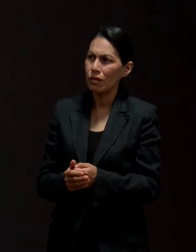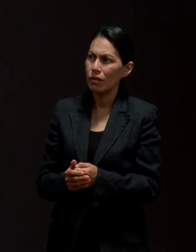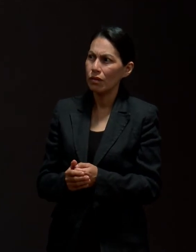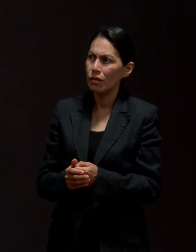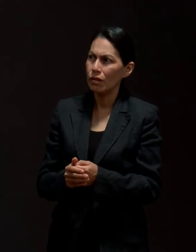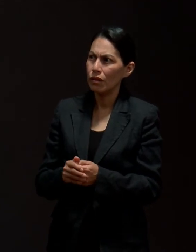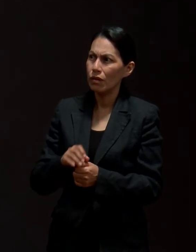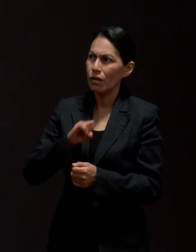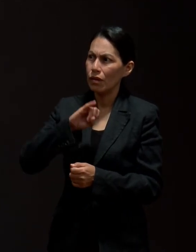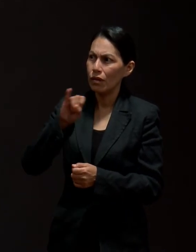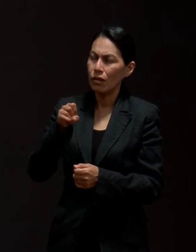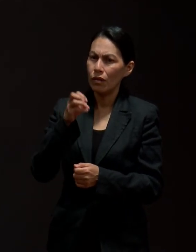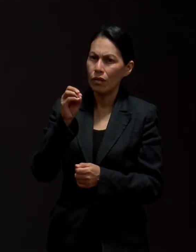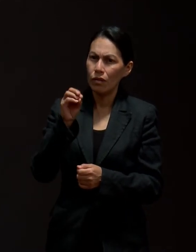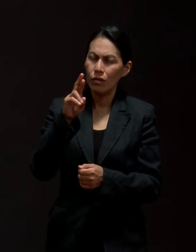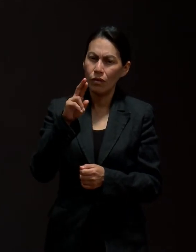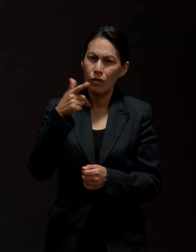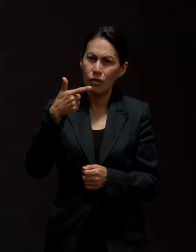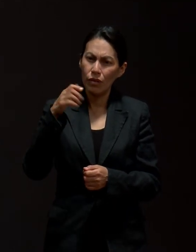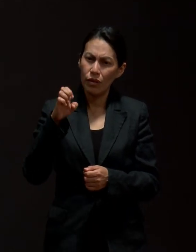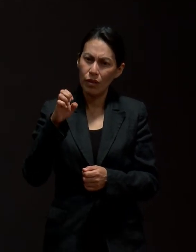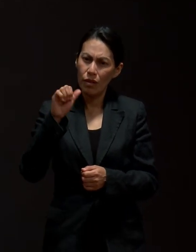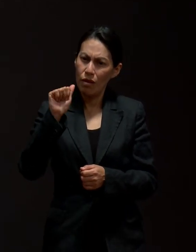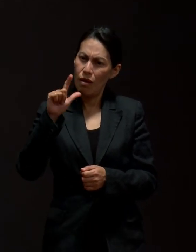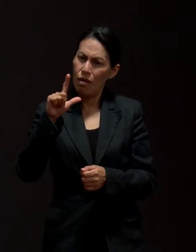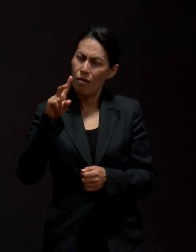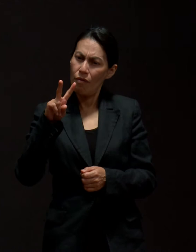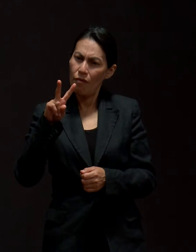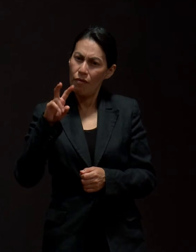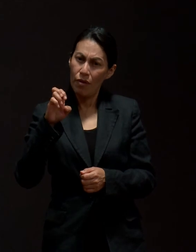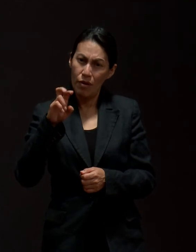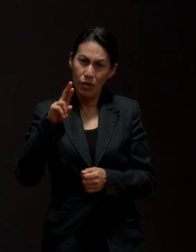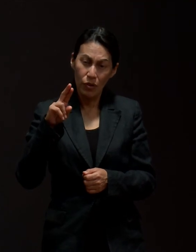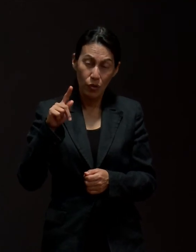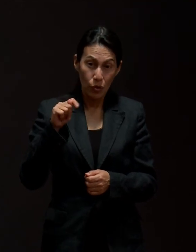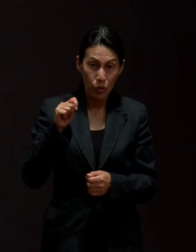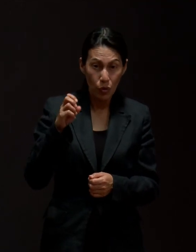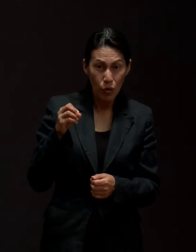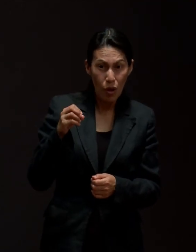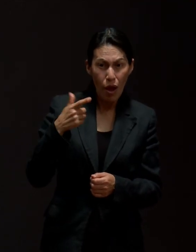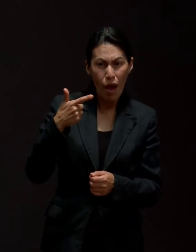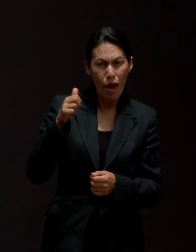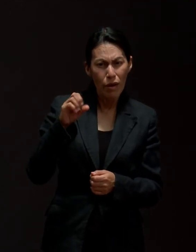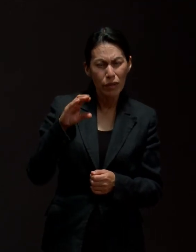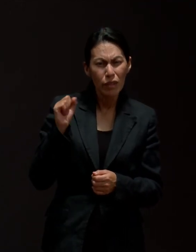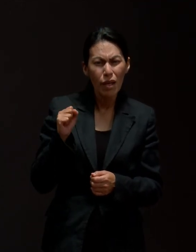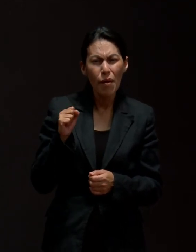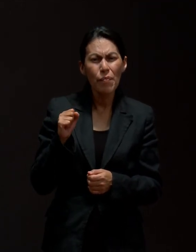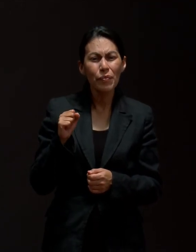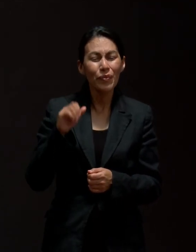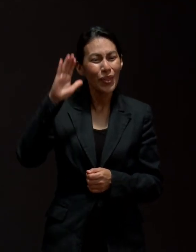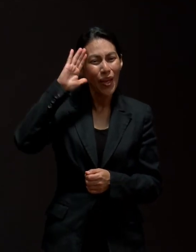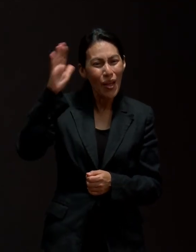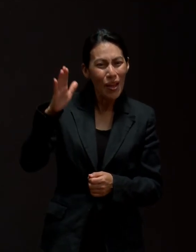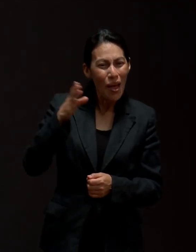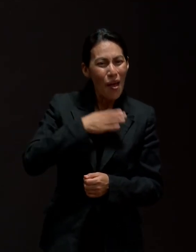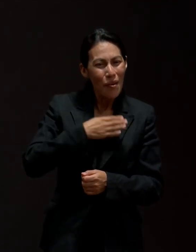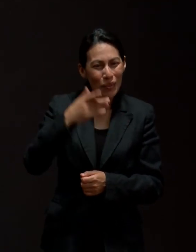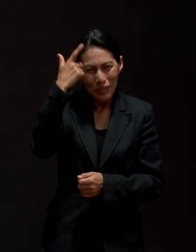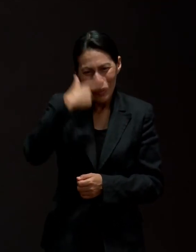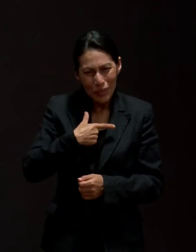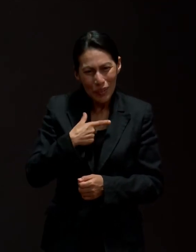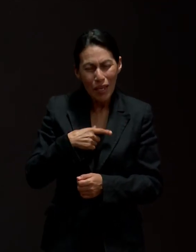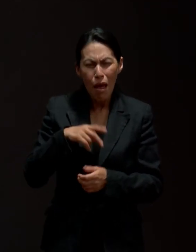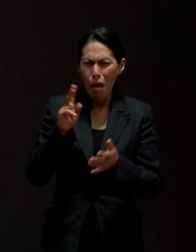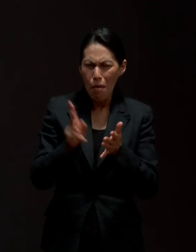Jorge Alberto García Navarro. Hola y saludos a todos. He visto varias veces el programa y me